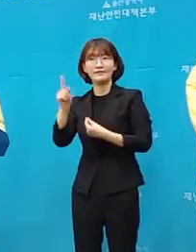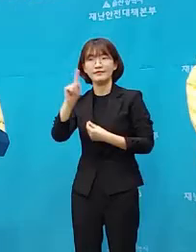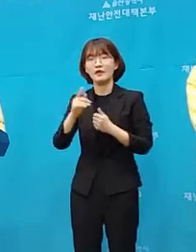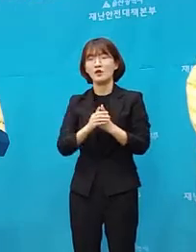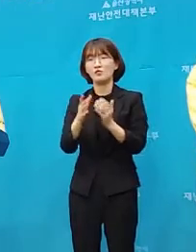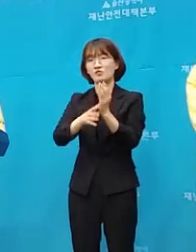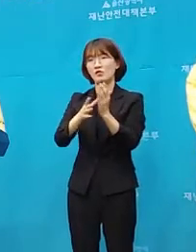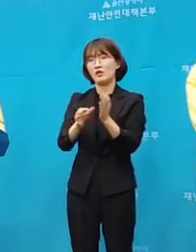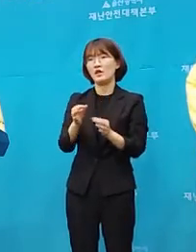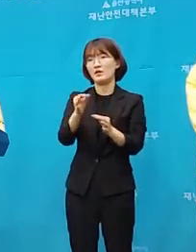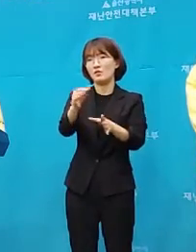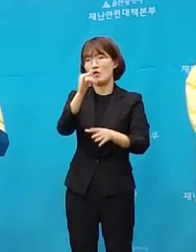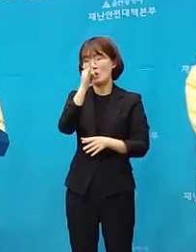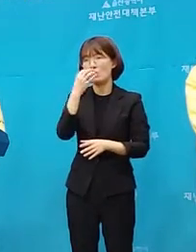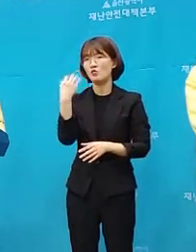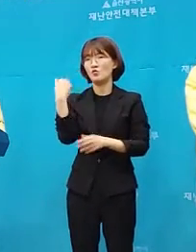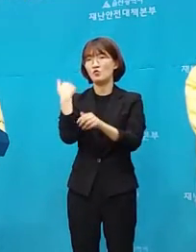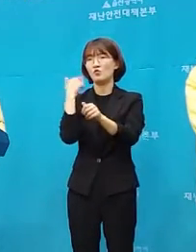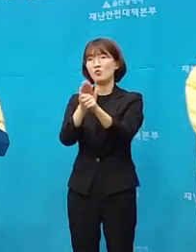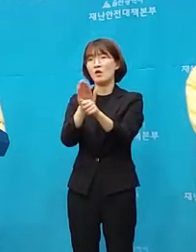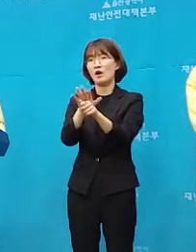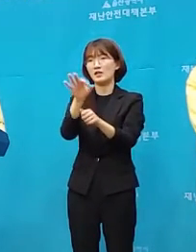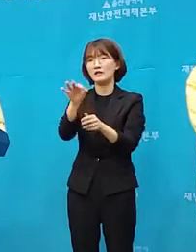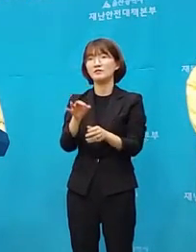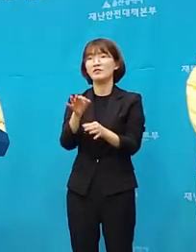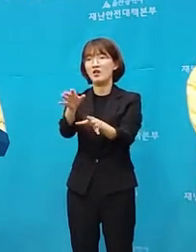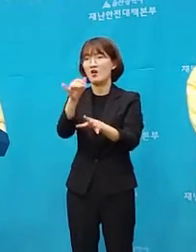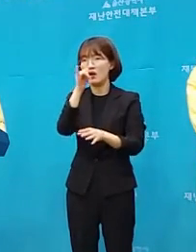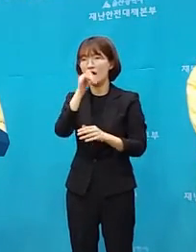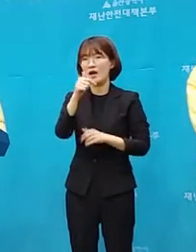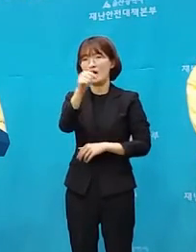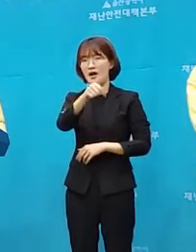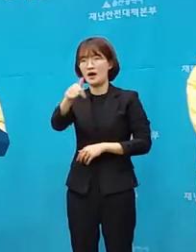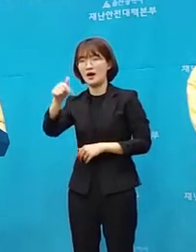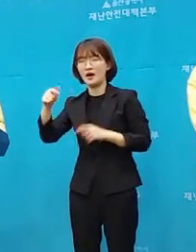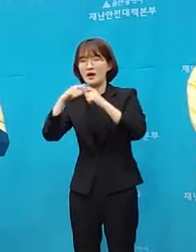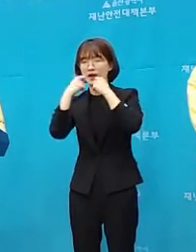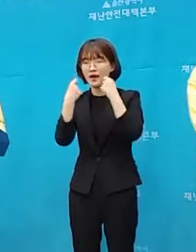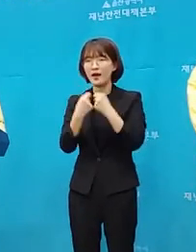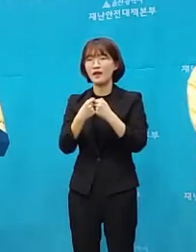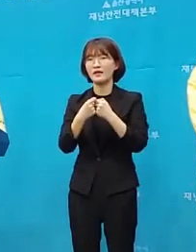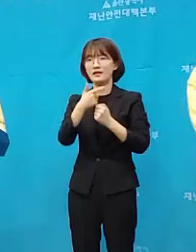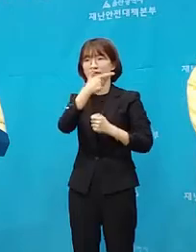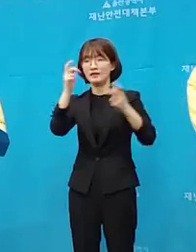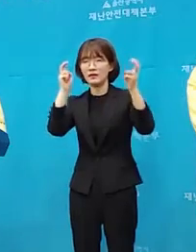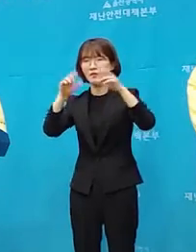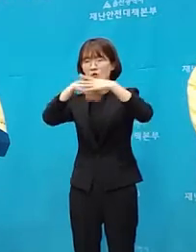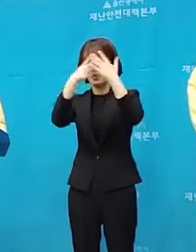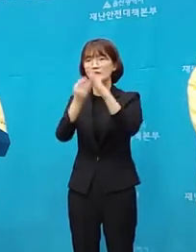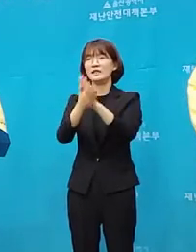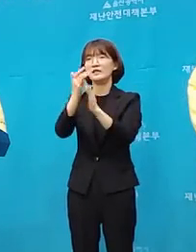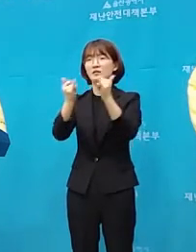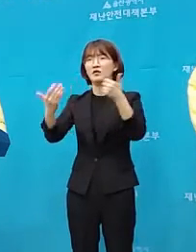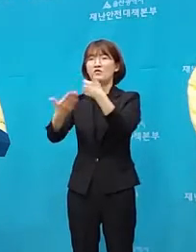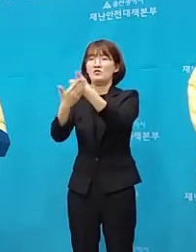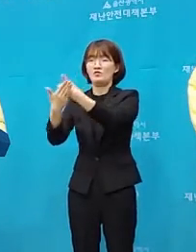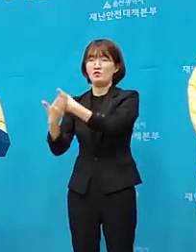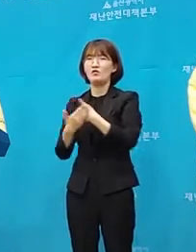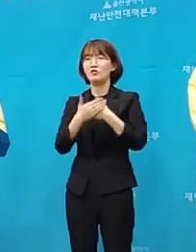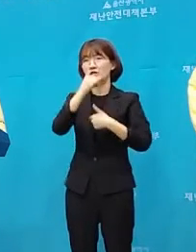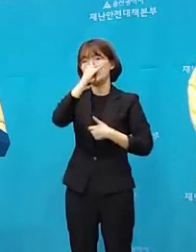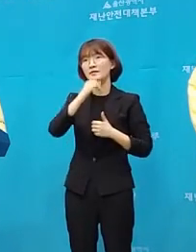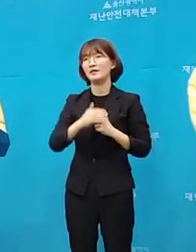물총기, 공급, 공급 조정, 단내, 해산, 각종 민간단체, 공사단체 팀들께서 후원을 많이 해주고